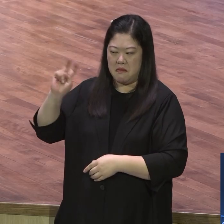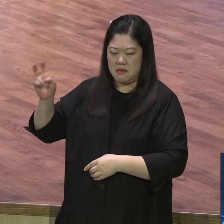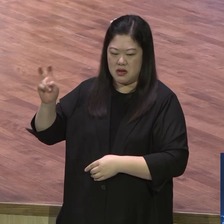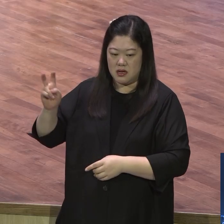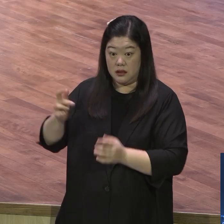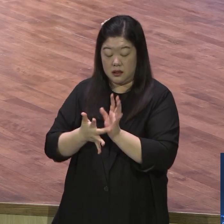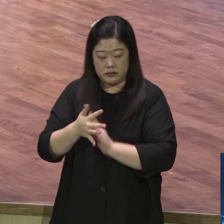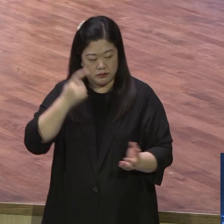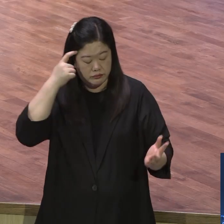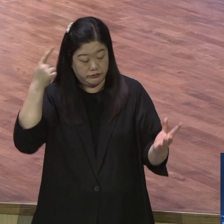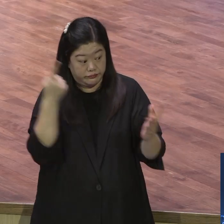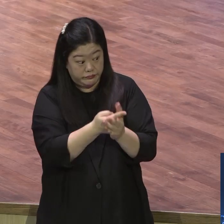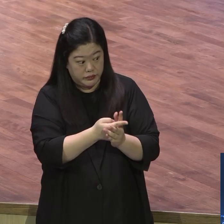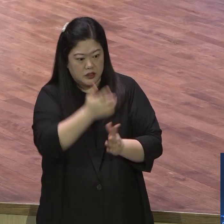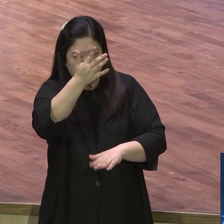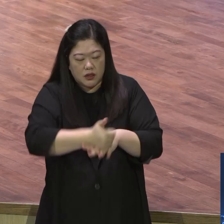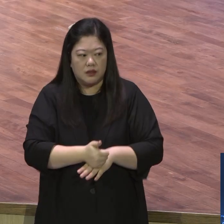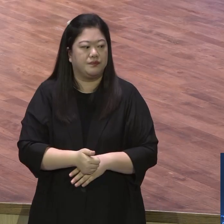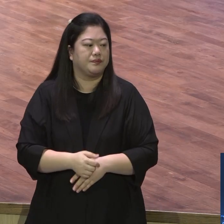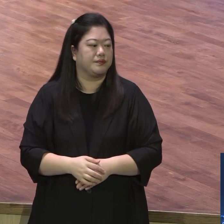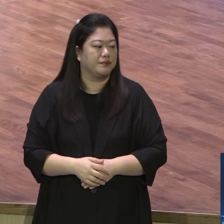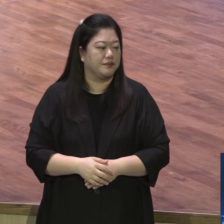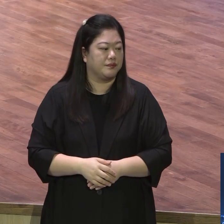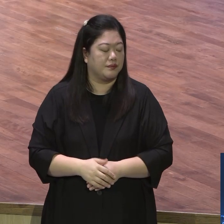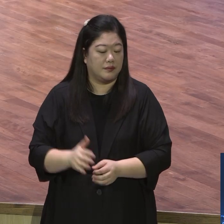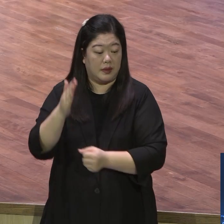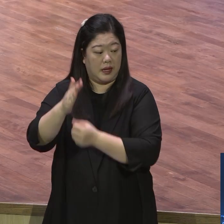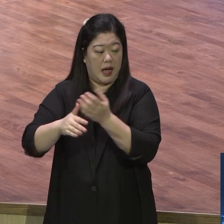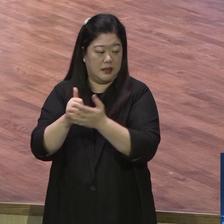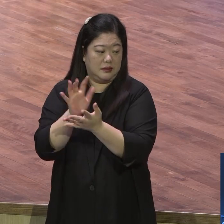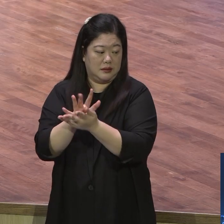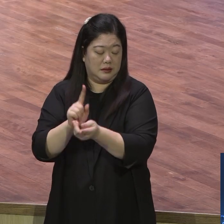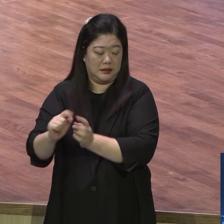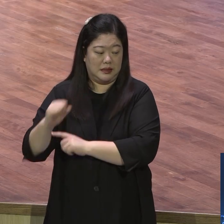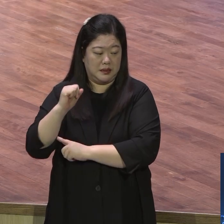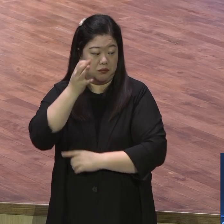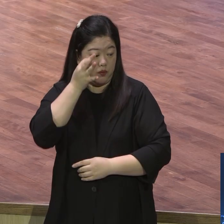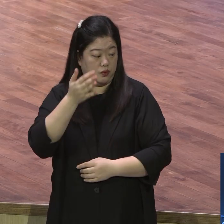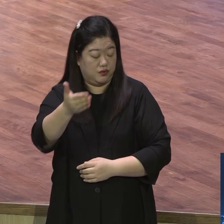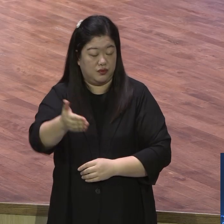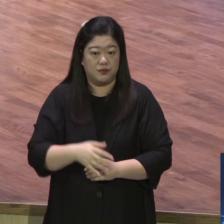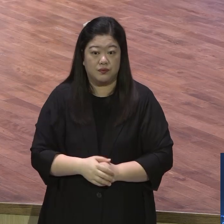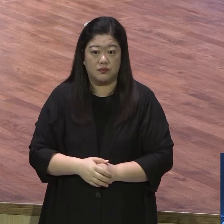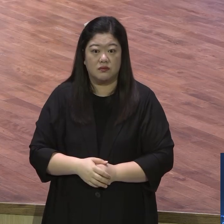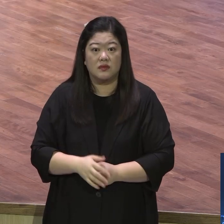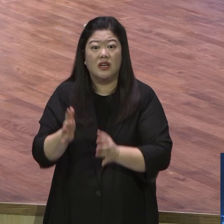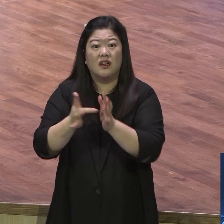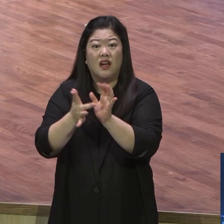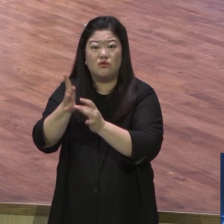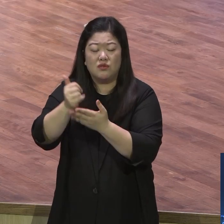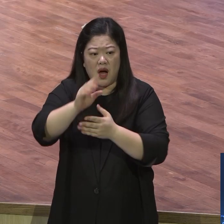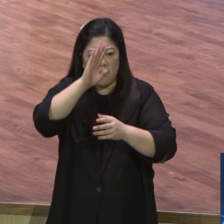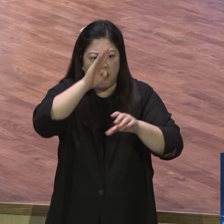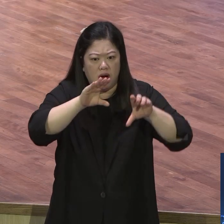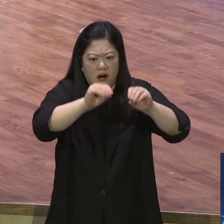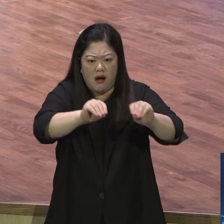하나님만이 할 수 있는 신적 권위를 보여주신 거예요 예수님이 무슨 뭐 병고치러 왔습니까